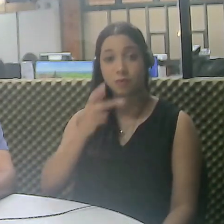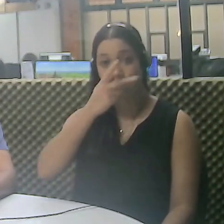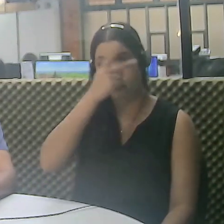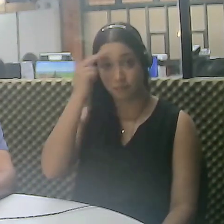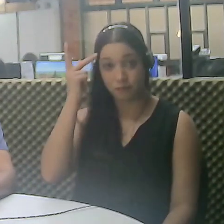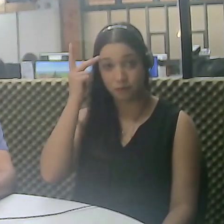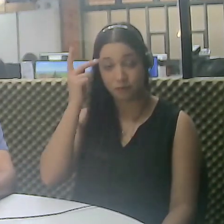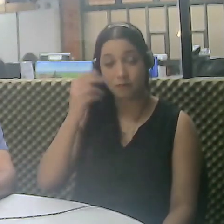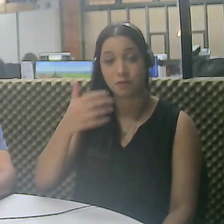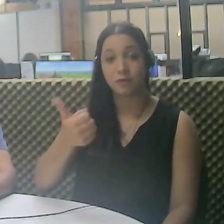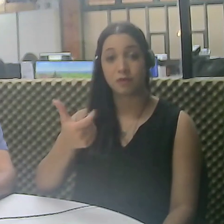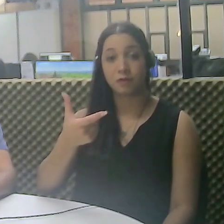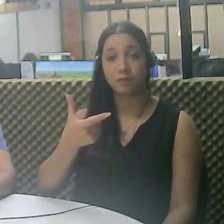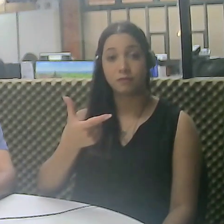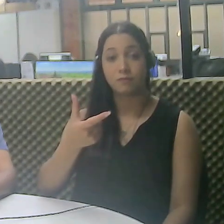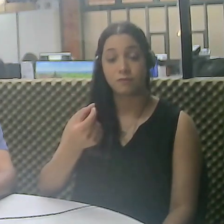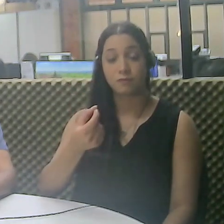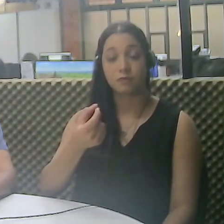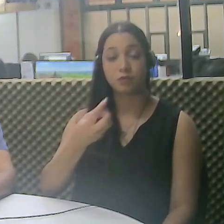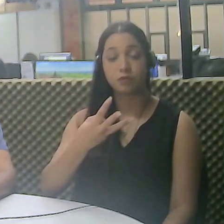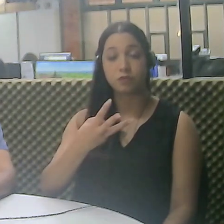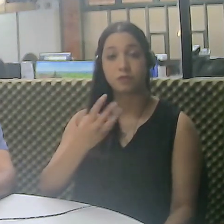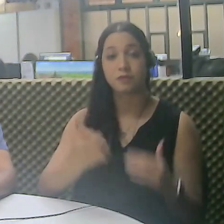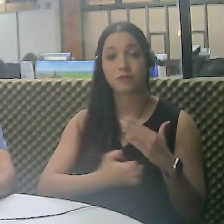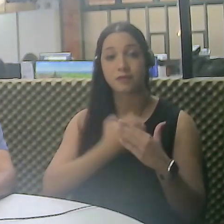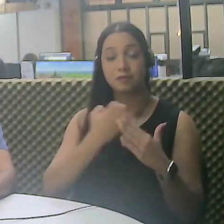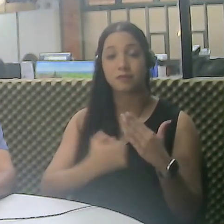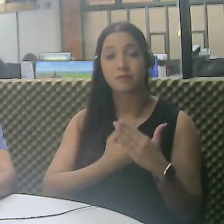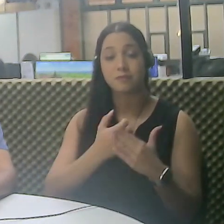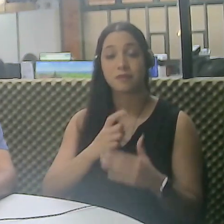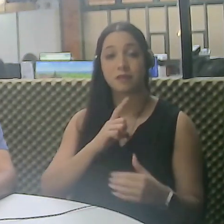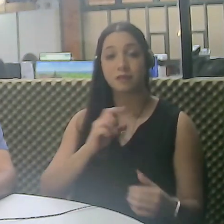e 123 empresas, ofertando